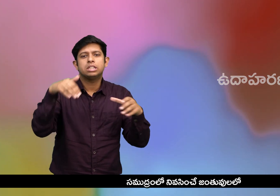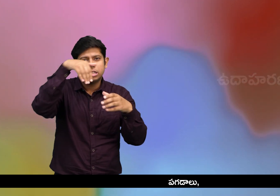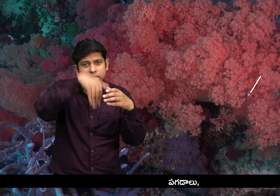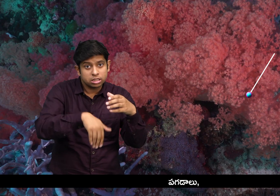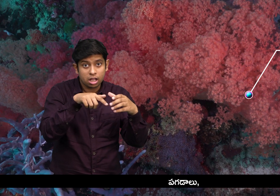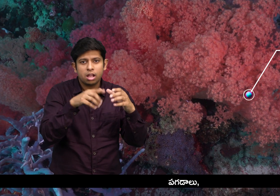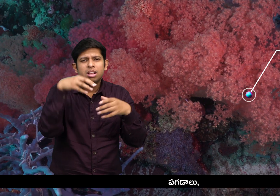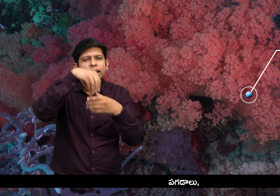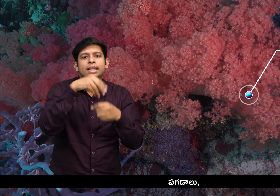పగడాలు,